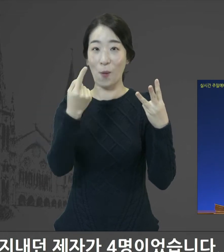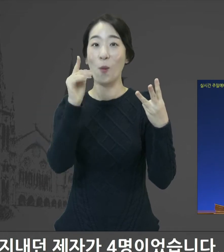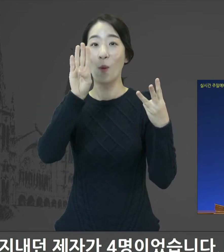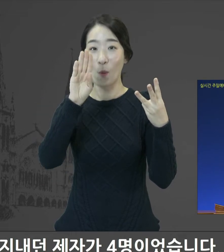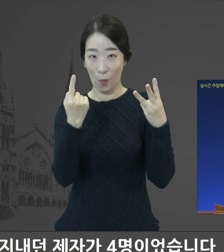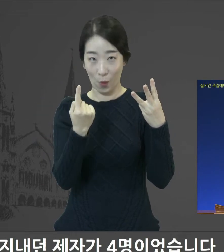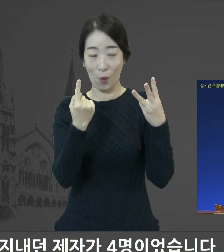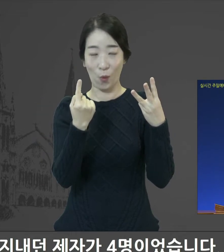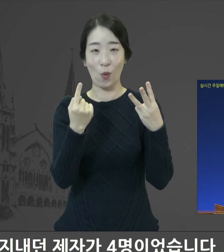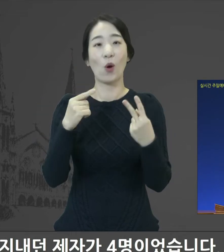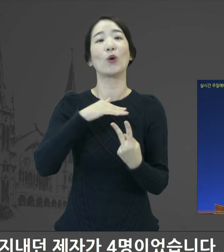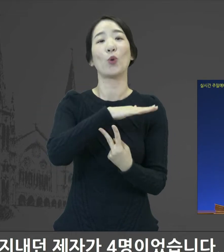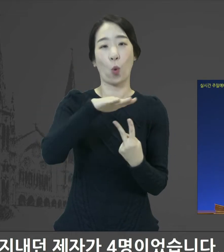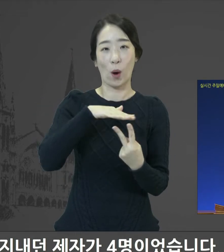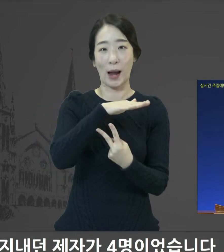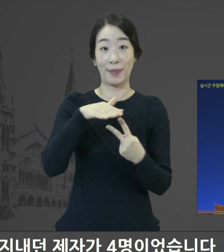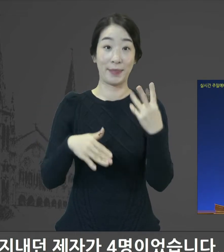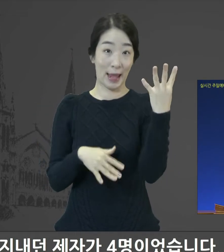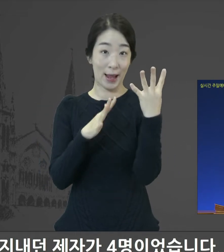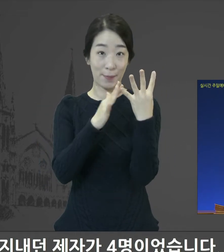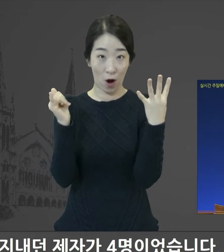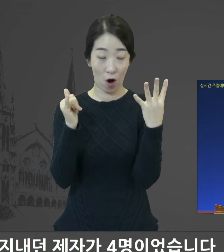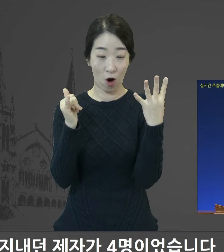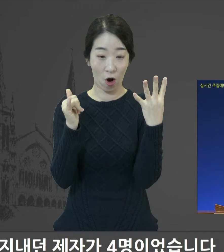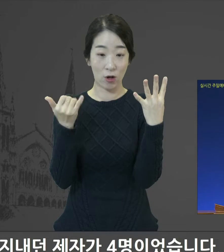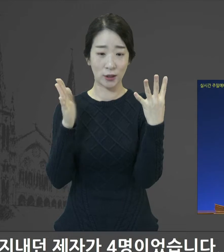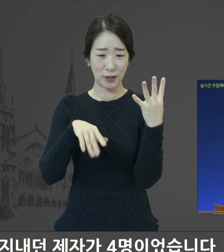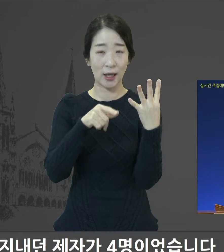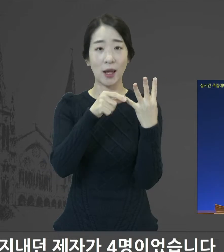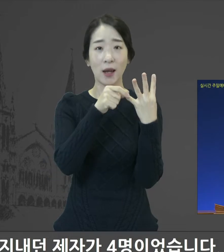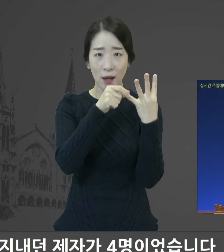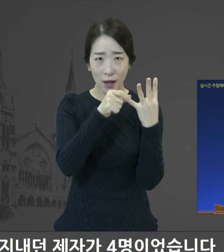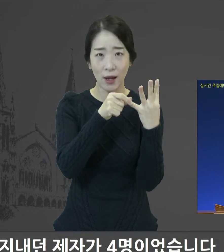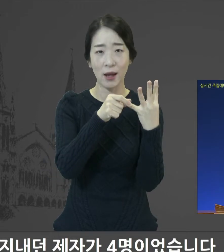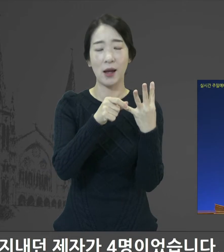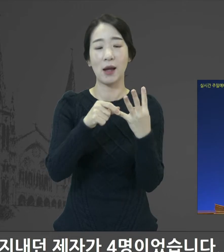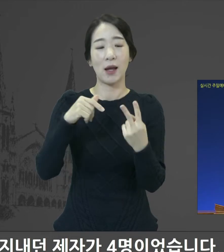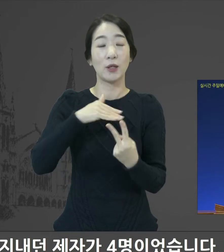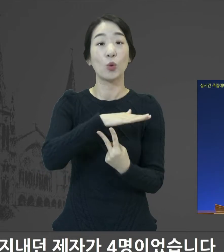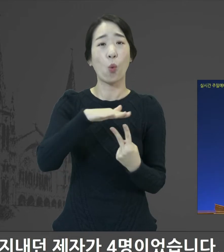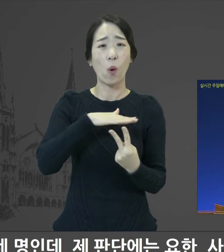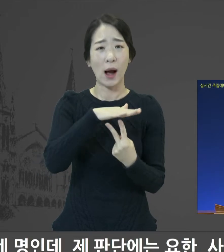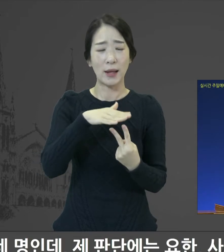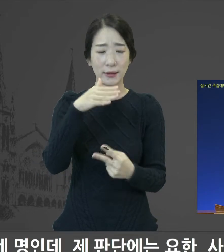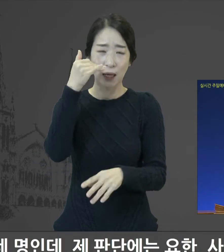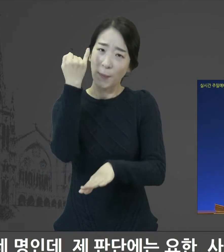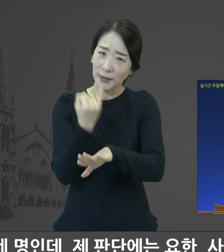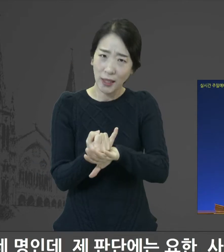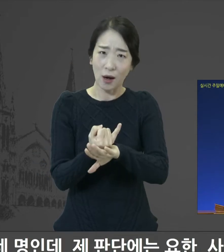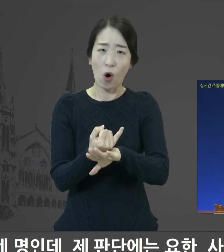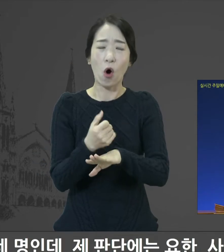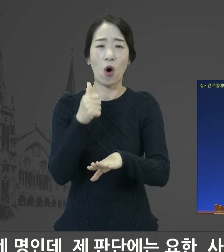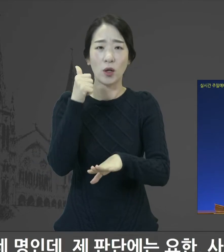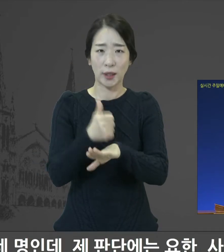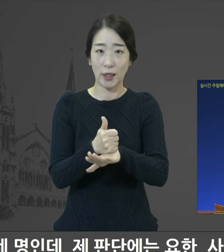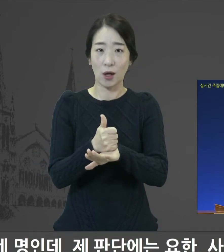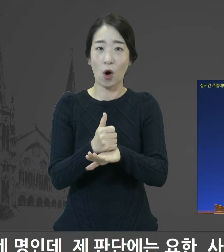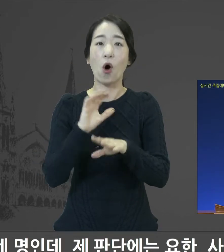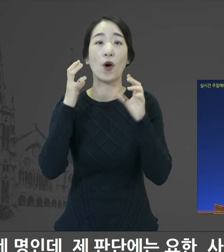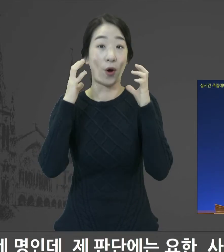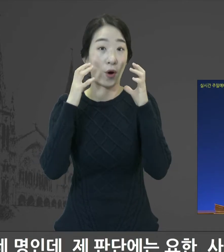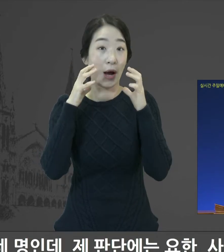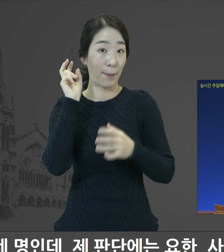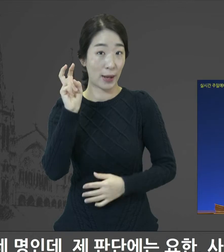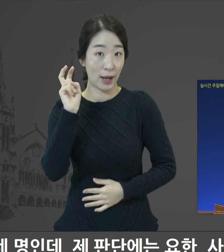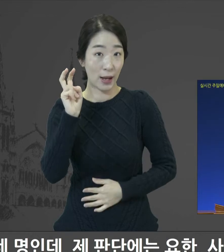판단에는 사도 요한이 가장 어렸을 것 같습니다. 요한에 대해서 깊게